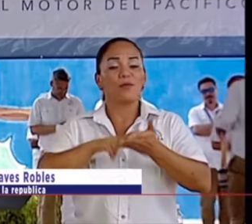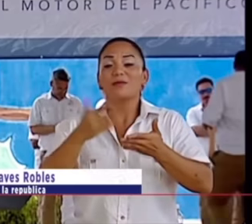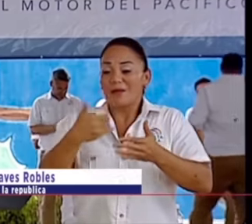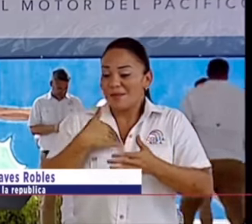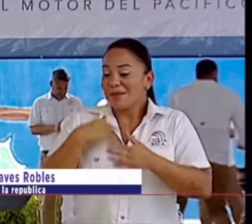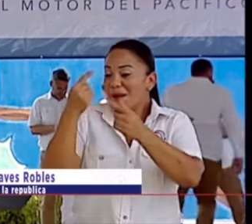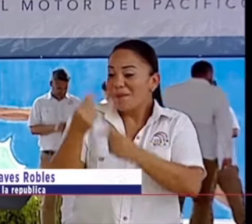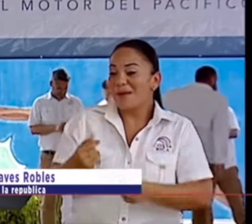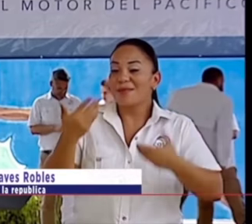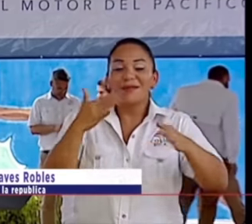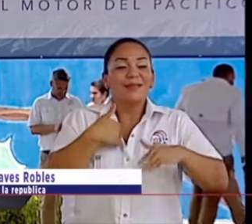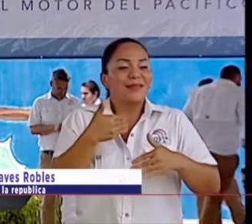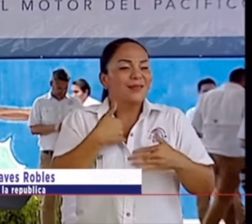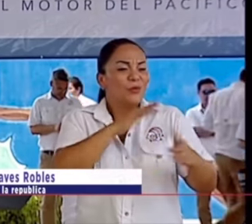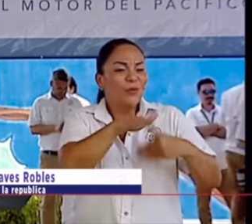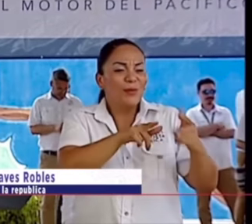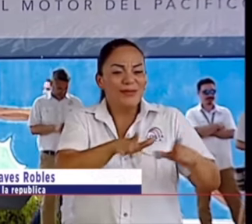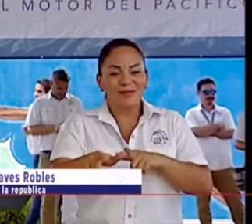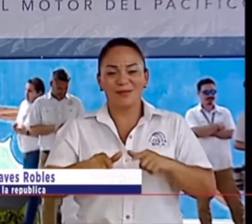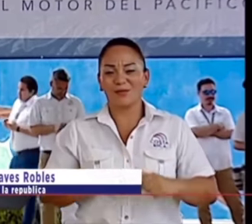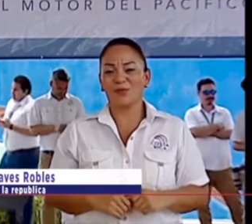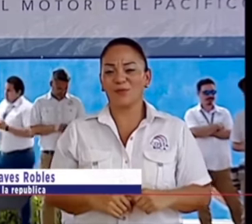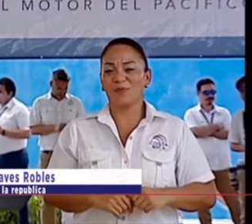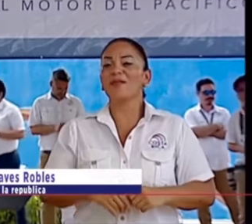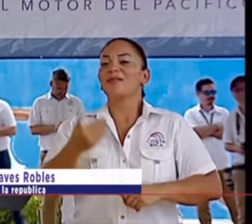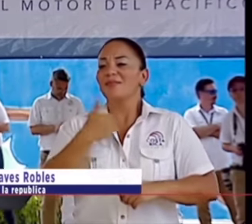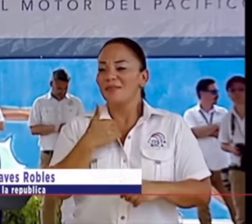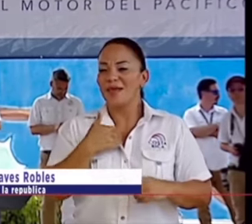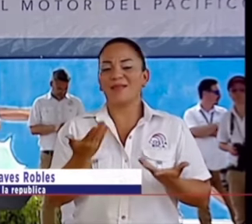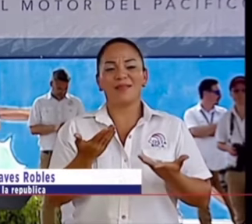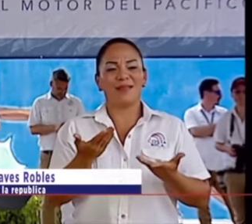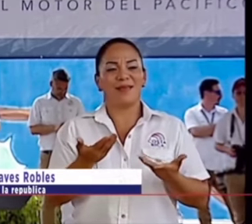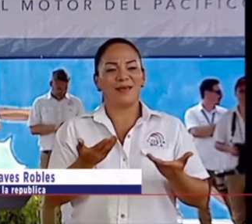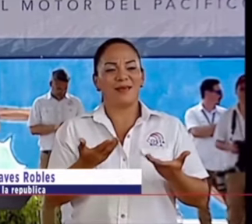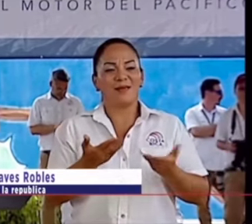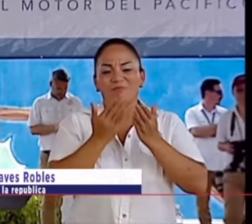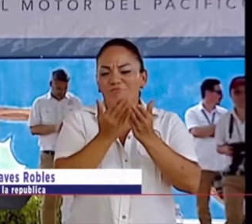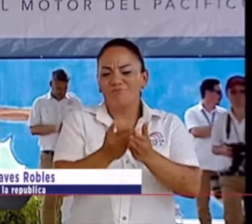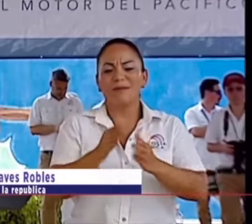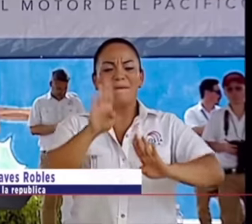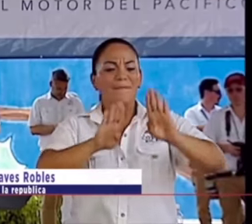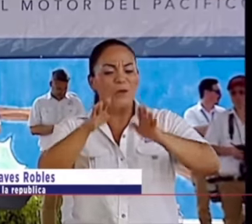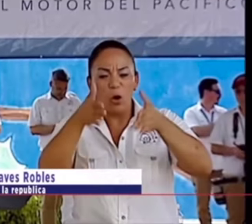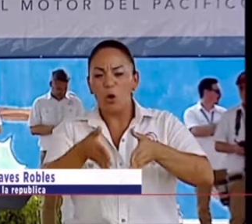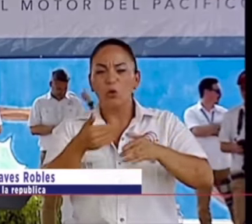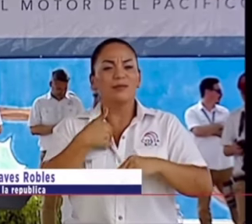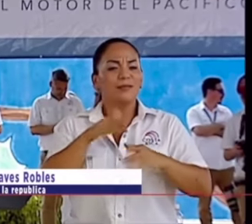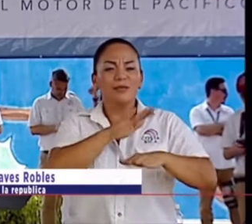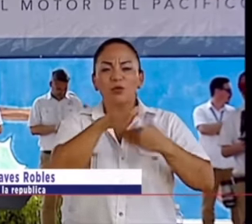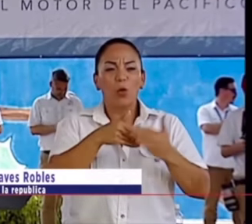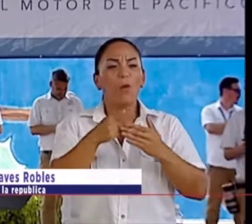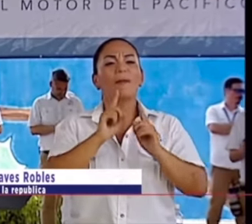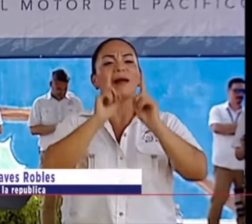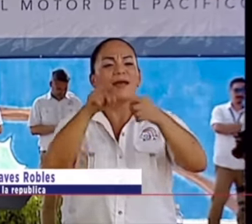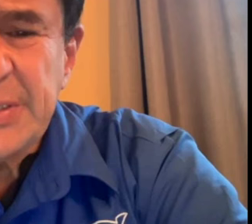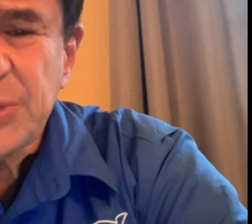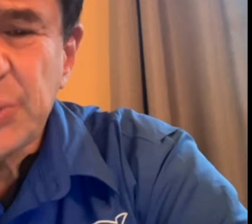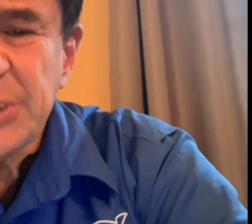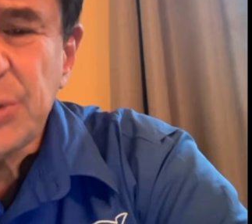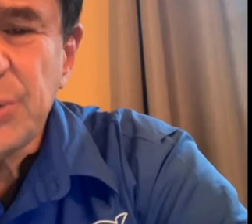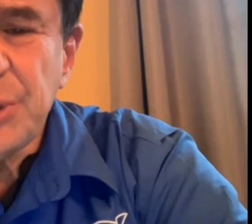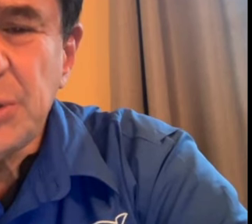la plata y tienen el presupuesto y tienen las naves y los biólogos para ir a estudiar esto bien